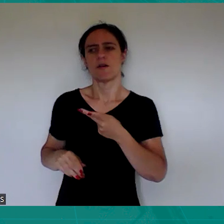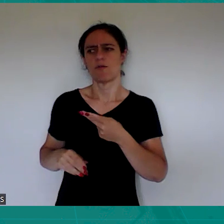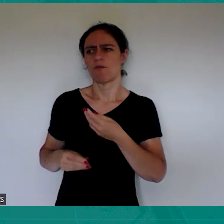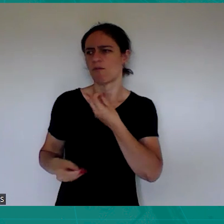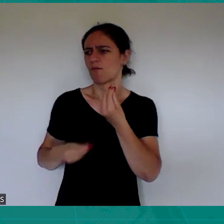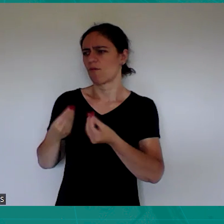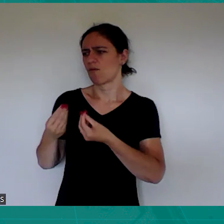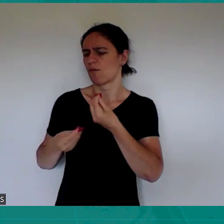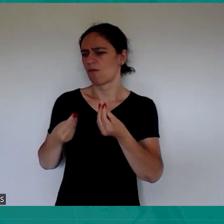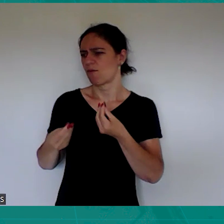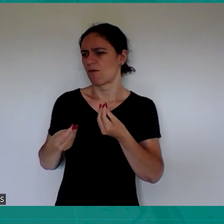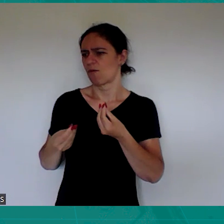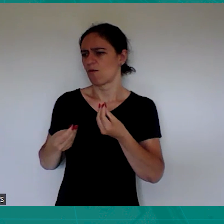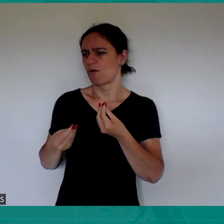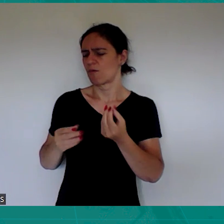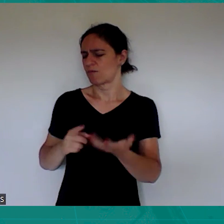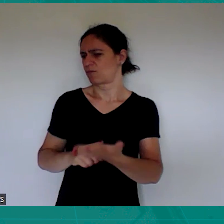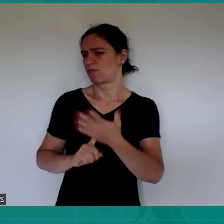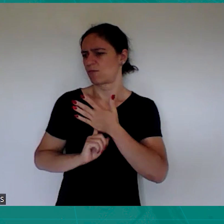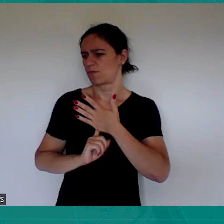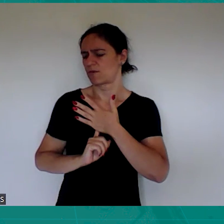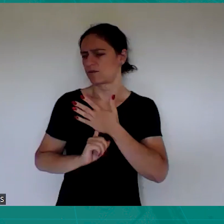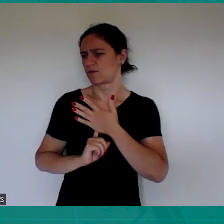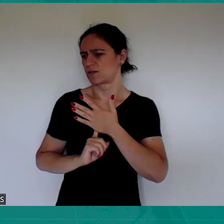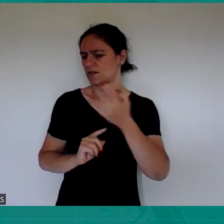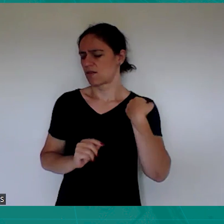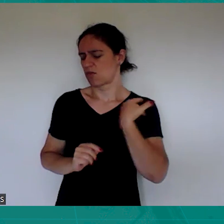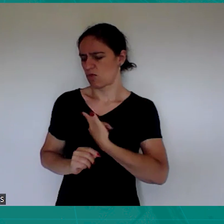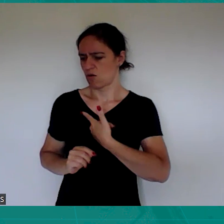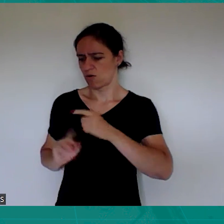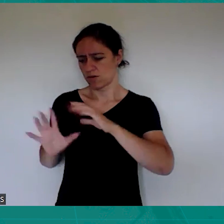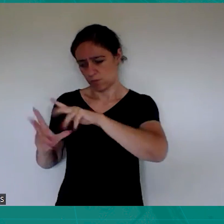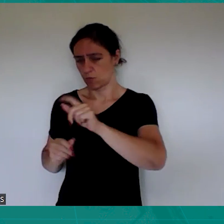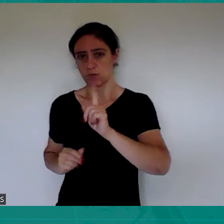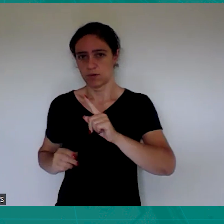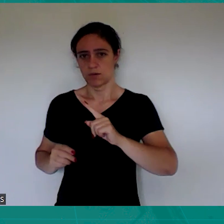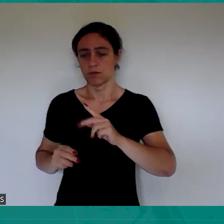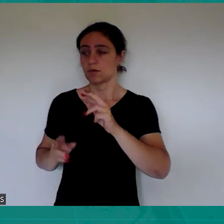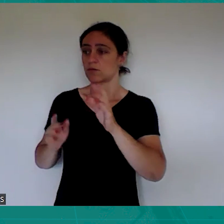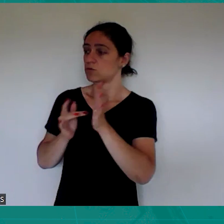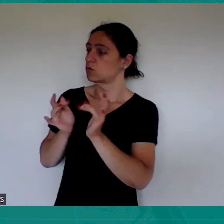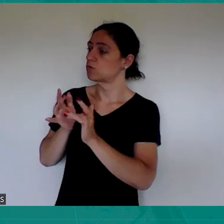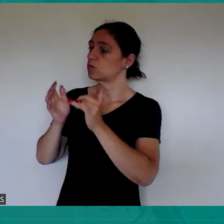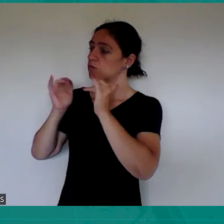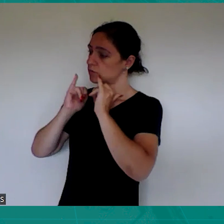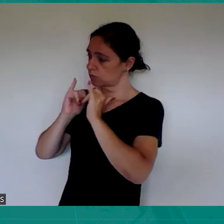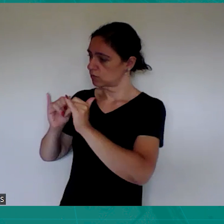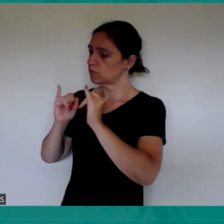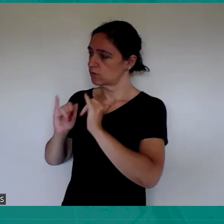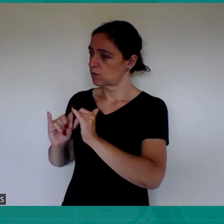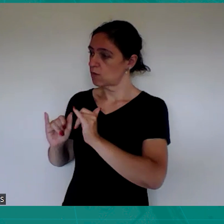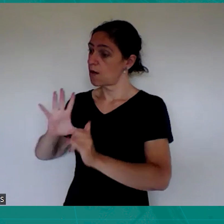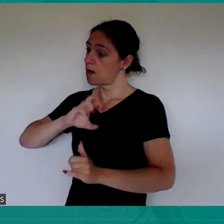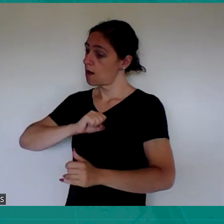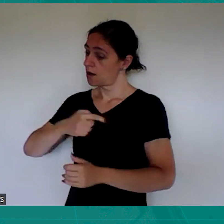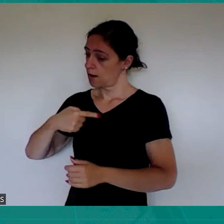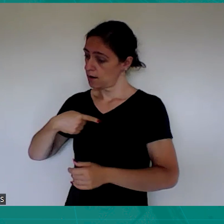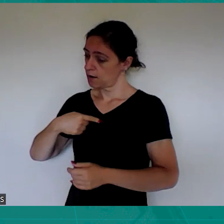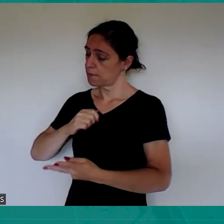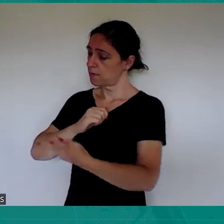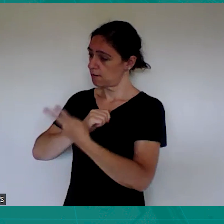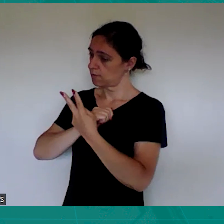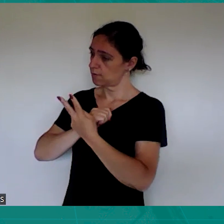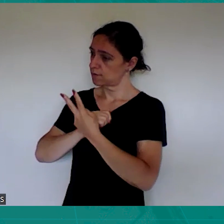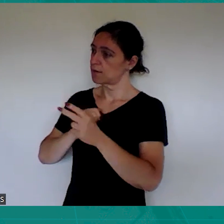ao mundo? Respondeu Jesus, se alguém me ama, guardará a minha palavra, e meu Pai o amará,